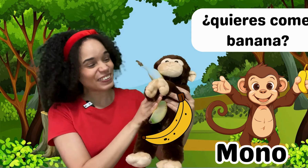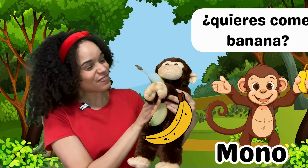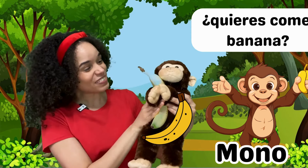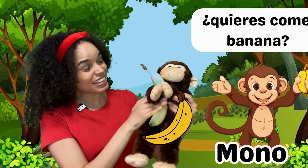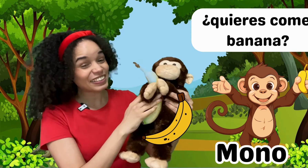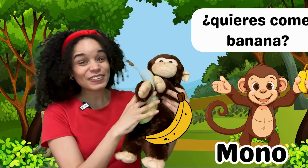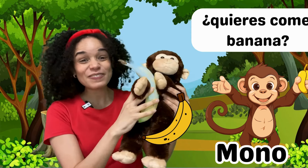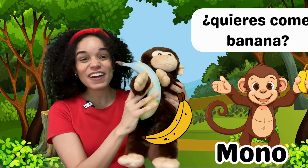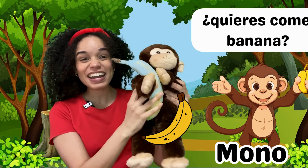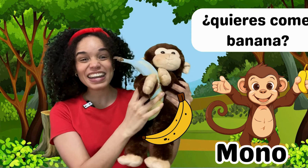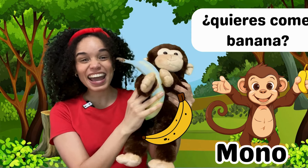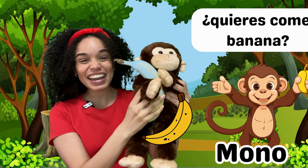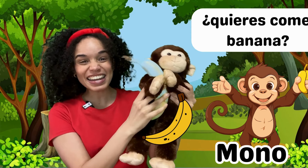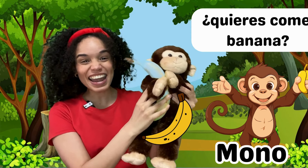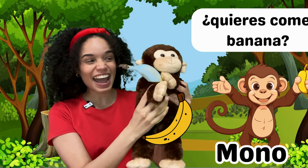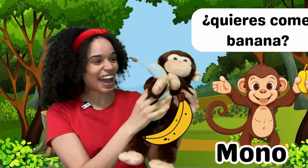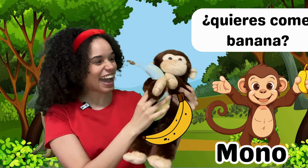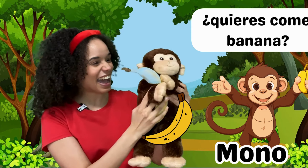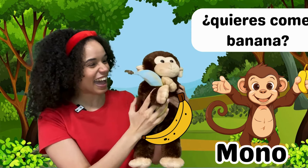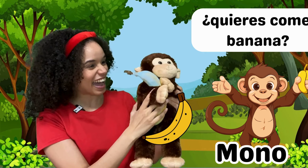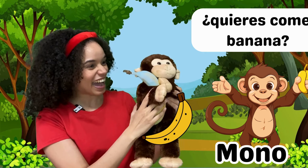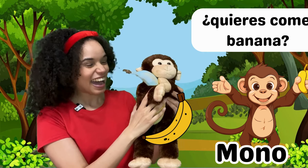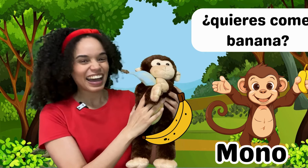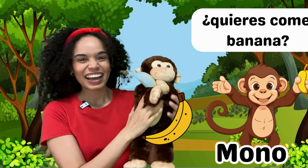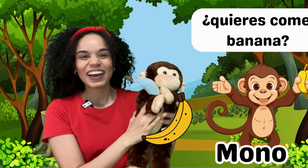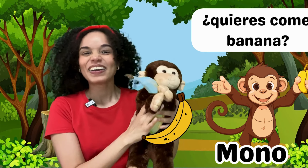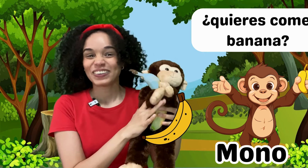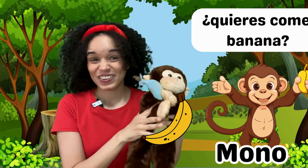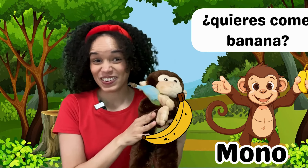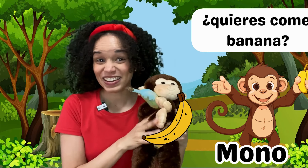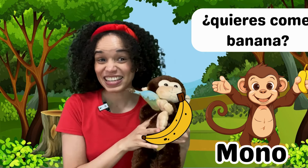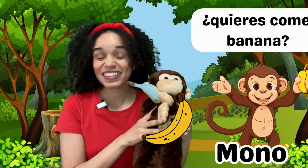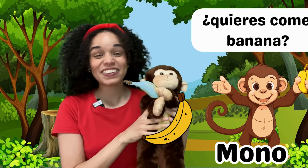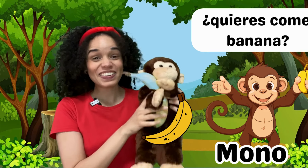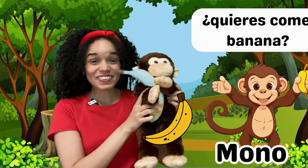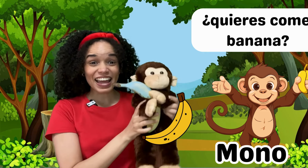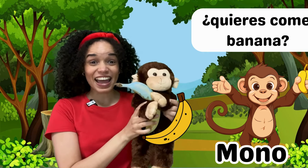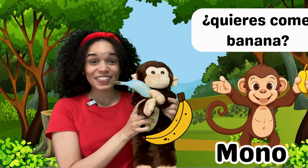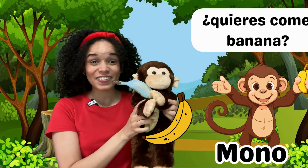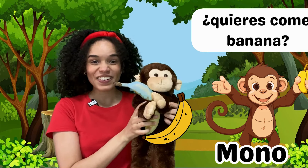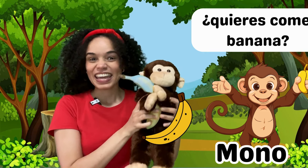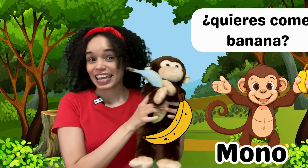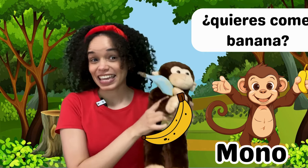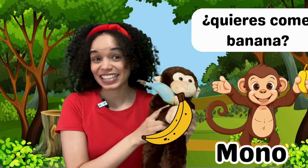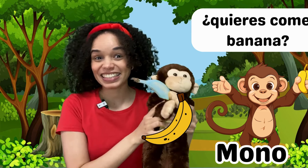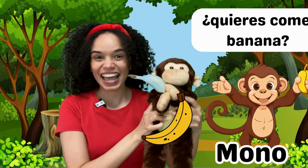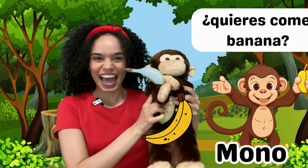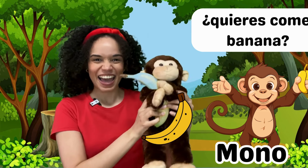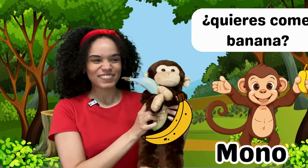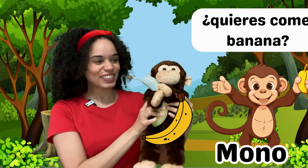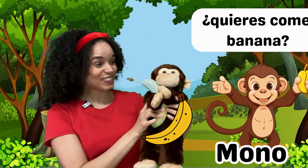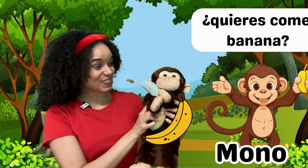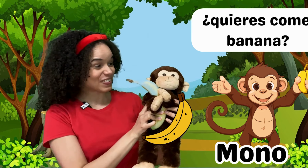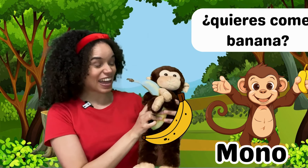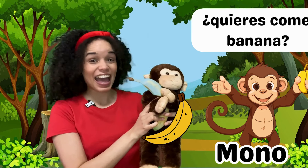comiendo banana colorín Colorado esta aventura